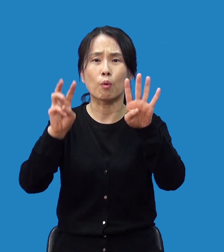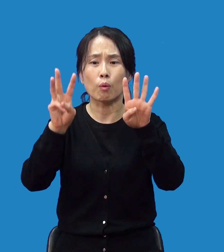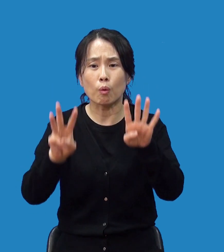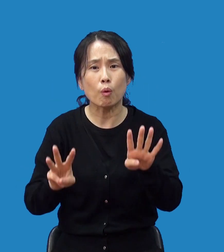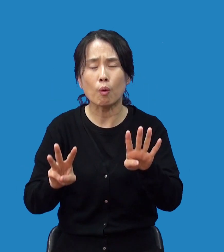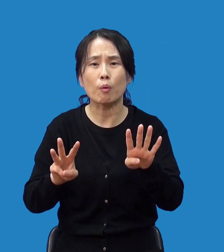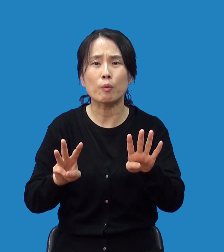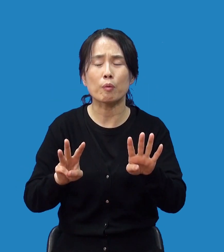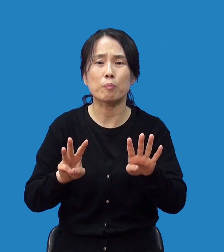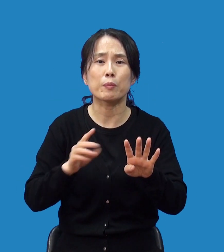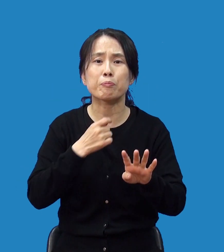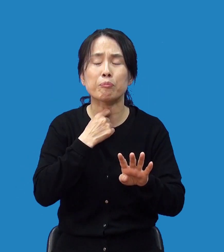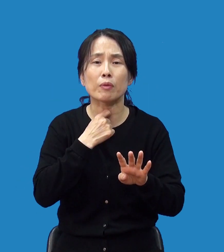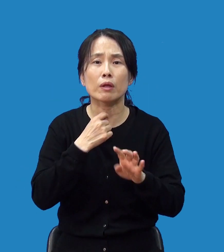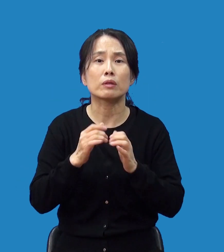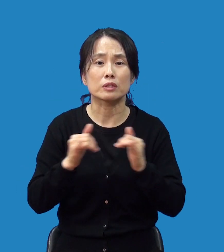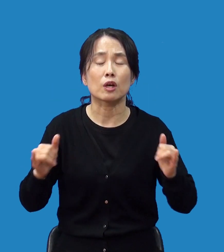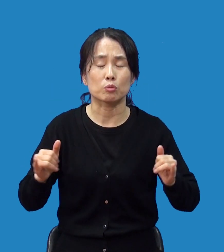전환기가 있고요.